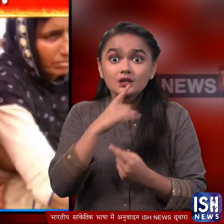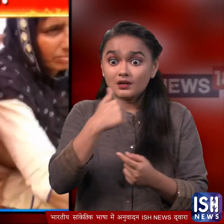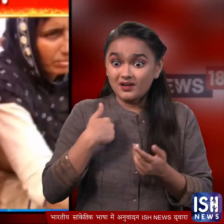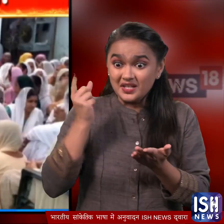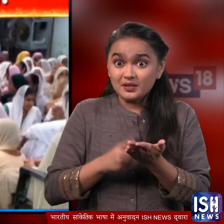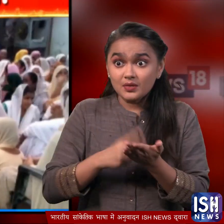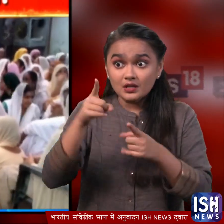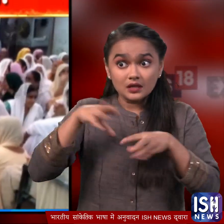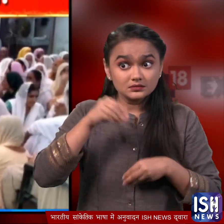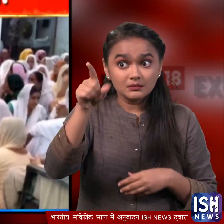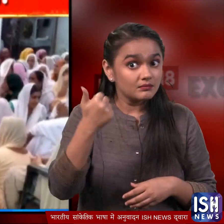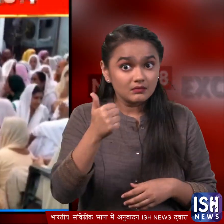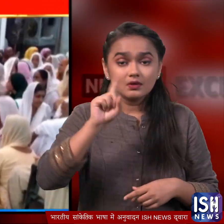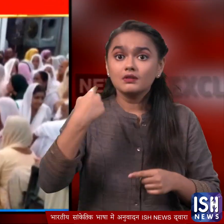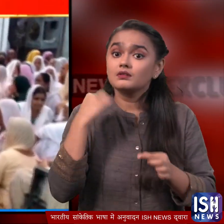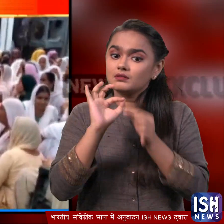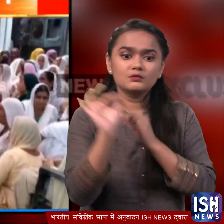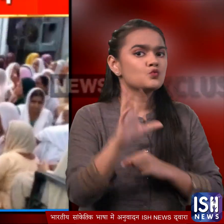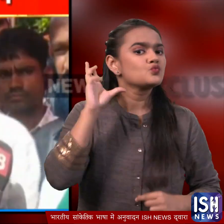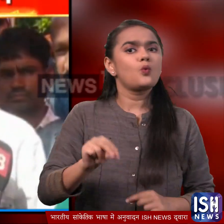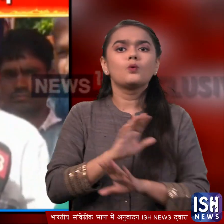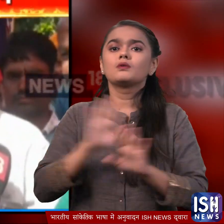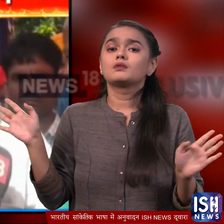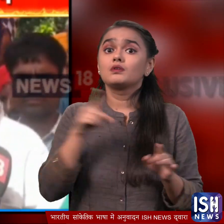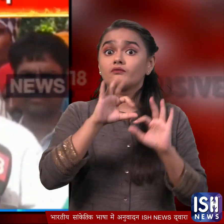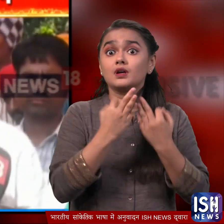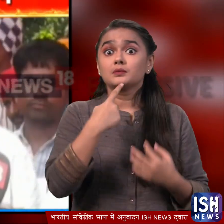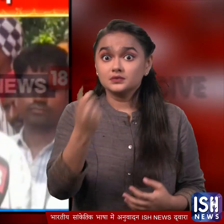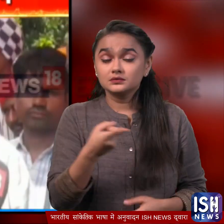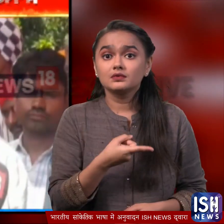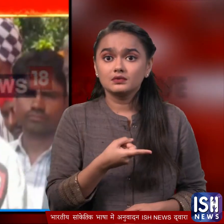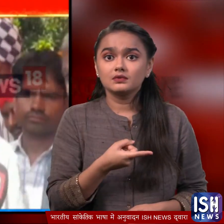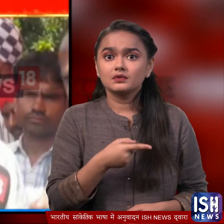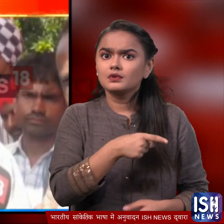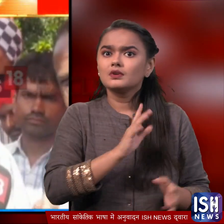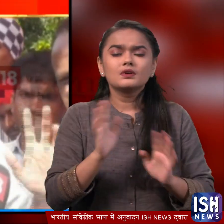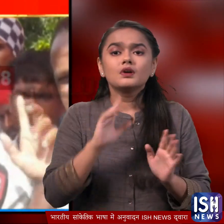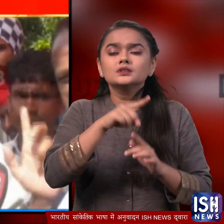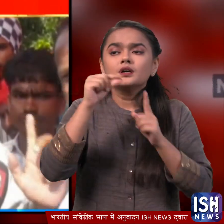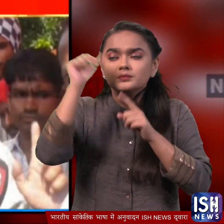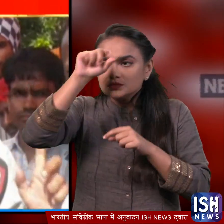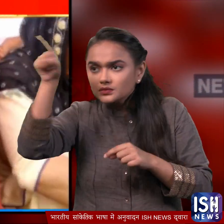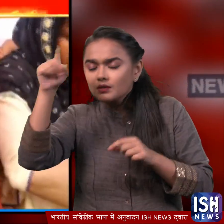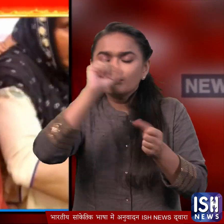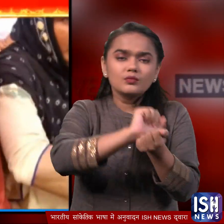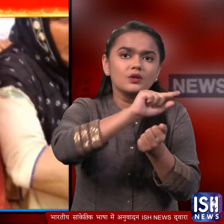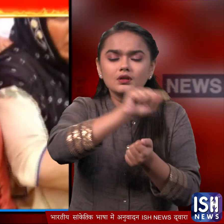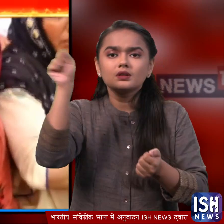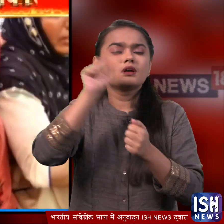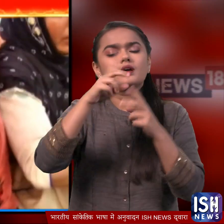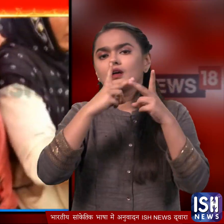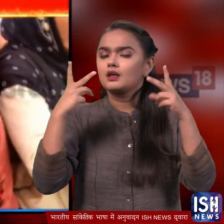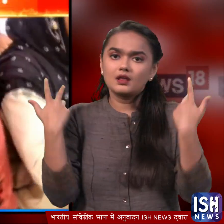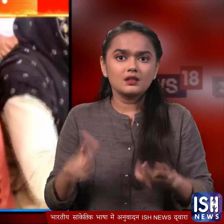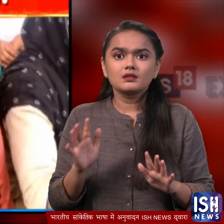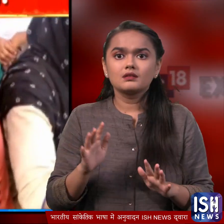नहीं मानी जाती तब तक वो शवों का अंतिम संस्कार नहीं करेंगे। हमारी ये है कि उसकी पोस्टमार्टम फिर से, चाहे दिल्ली हो या पंजाब में, रिपोर्ट हमको